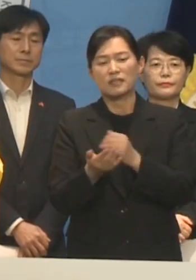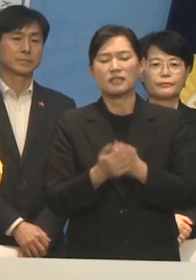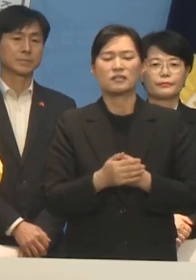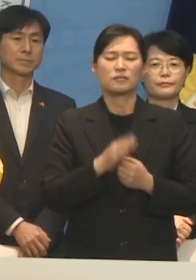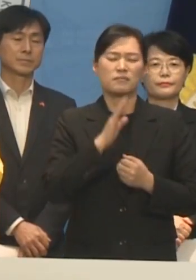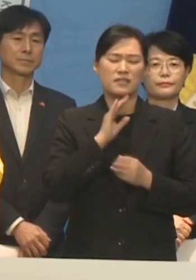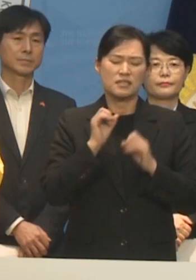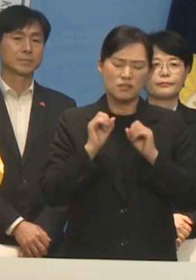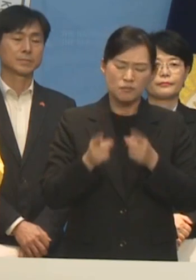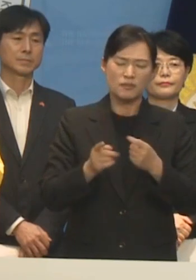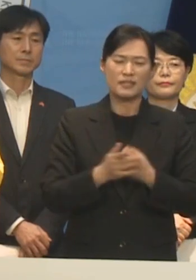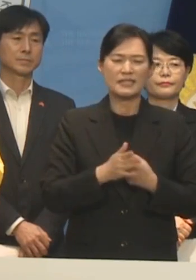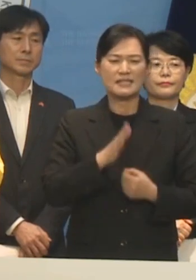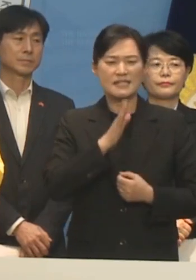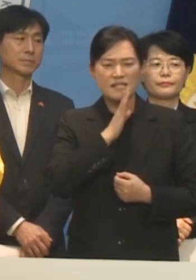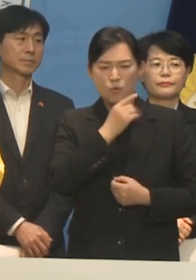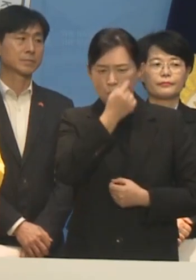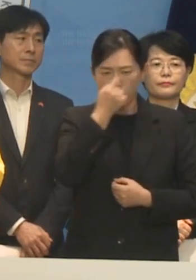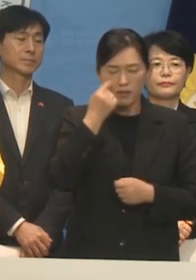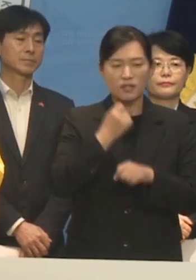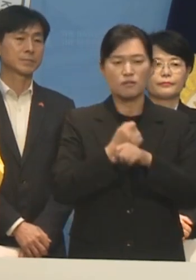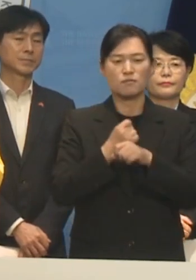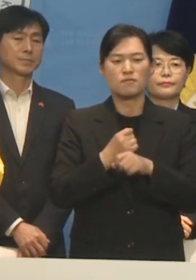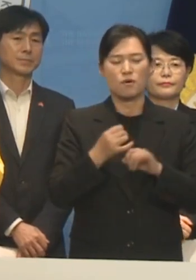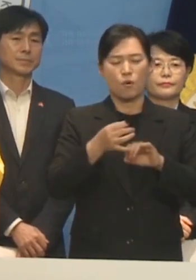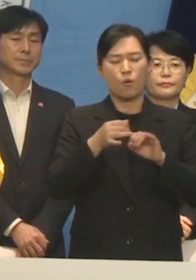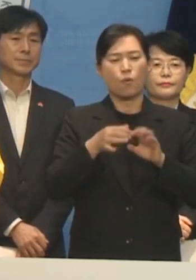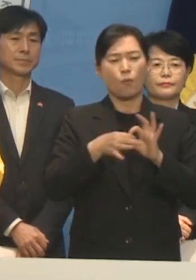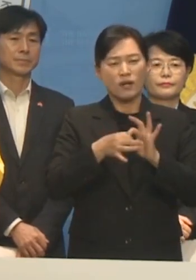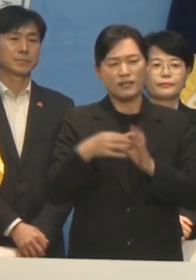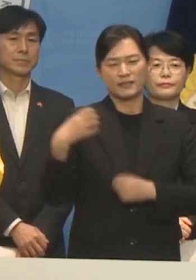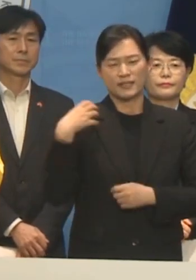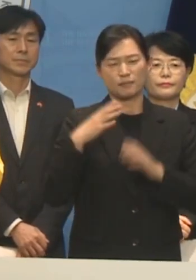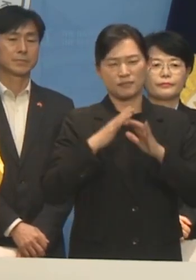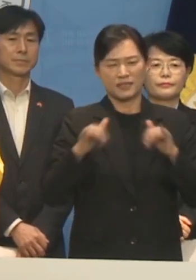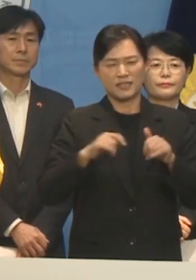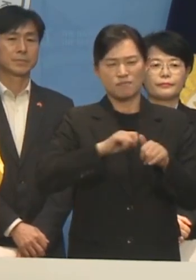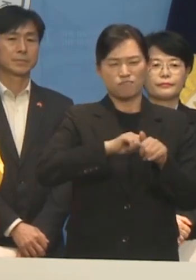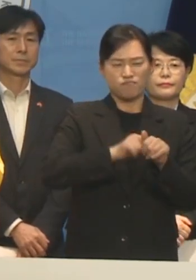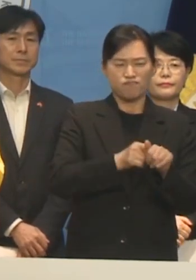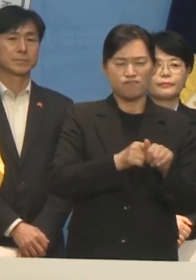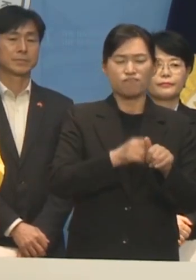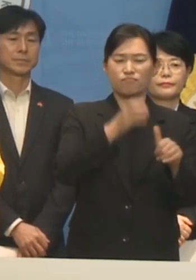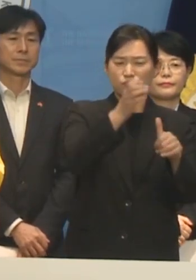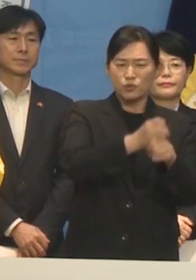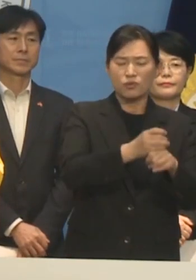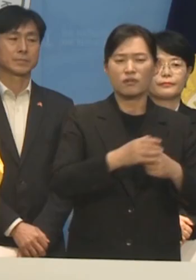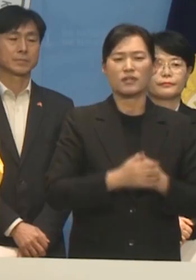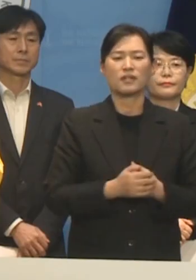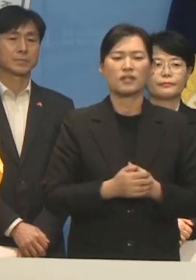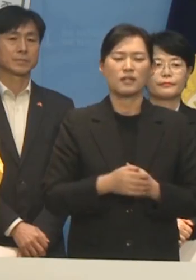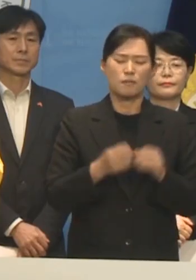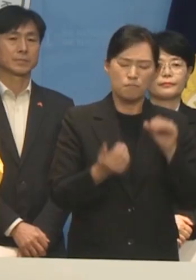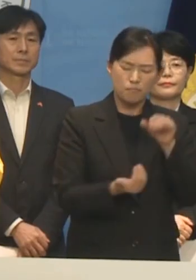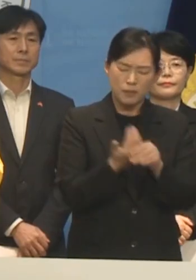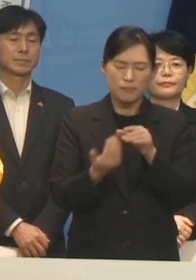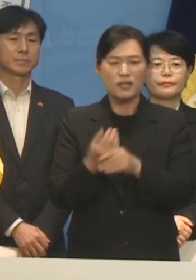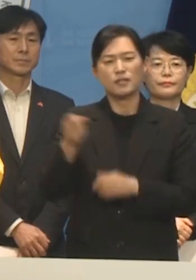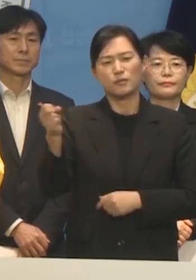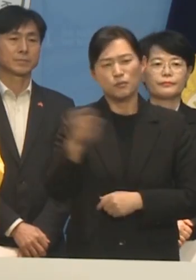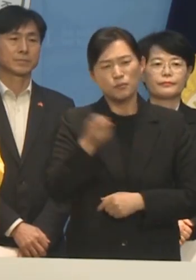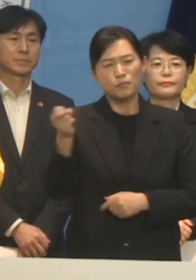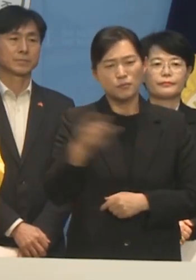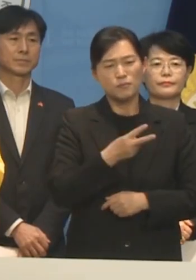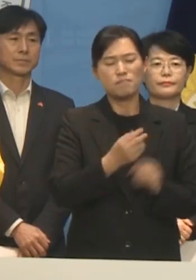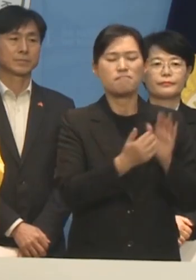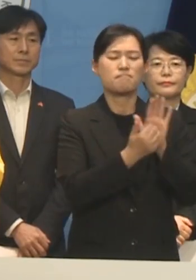없이 진상규명을 하고 관련 책임자들에게 엄중한 책임을 물어 참사가 반복되지 않는 재발방지 대책을